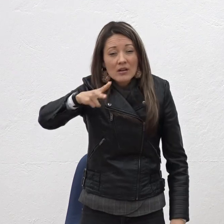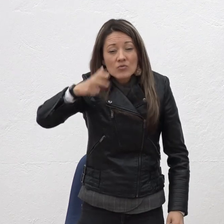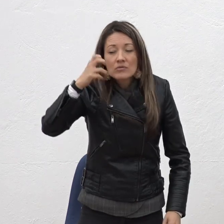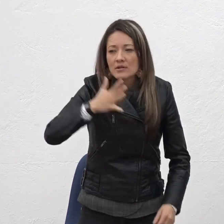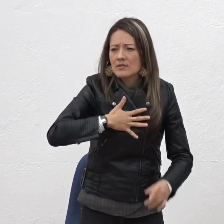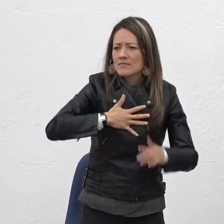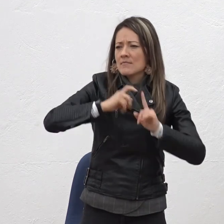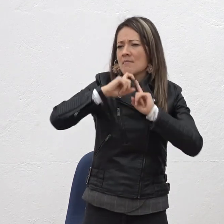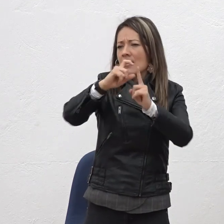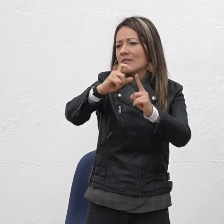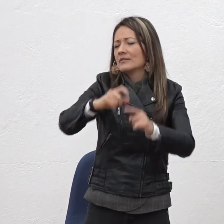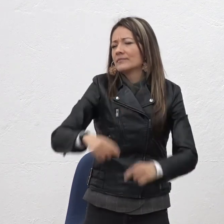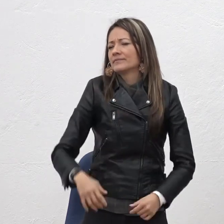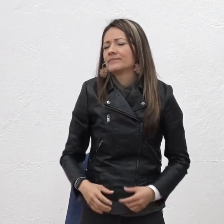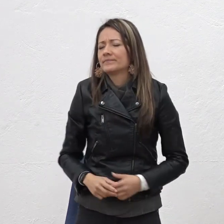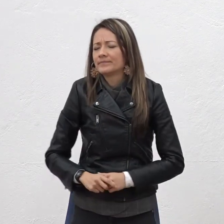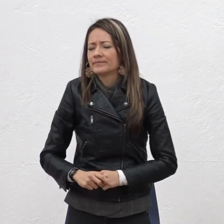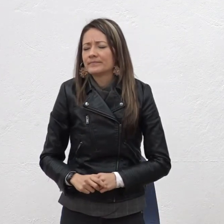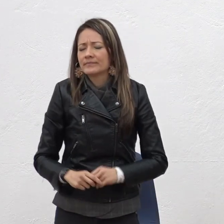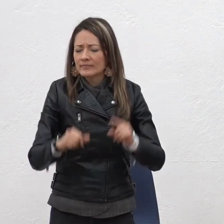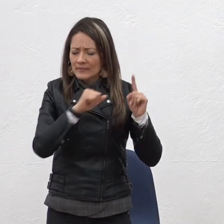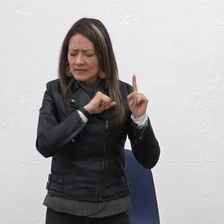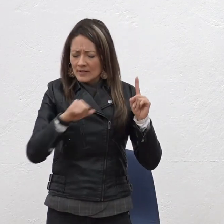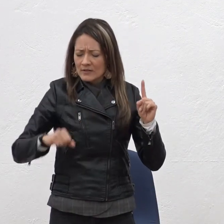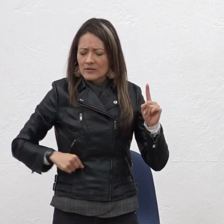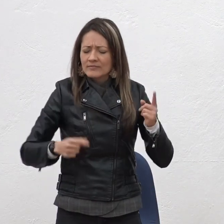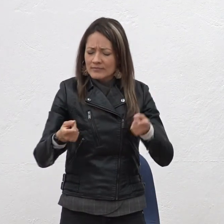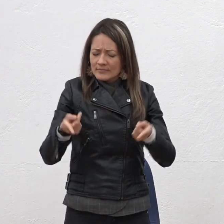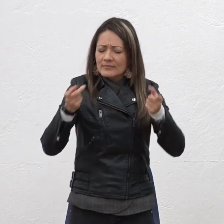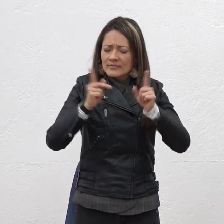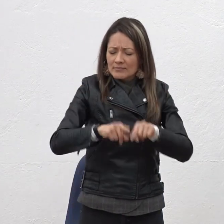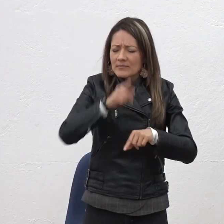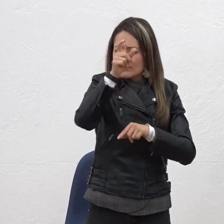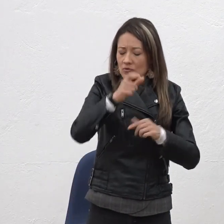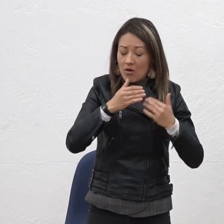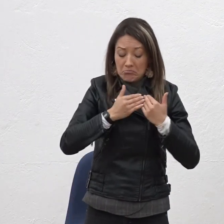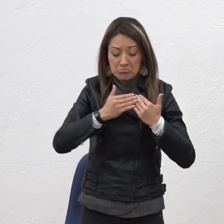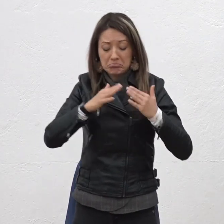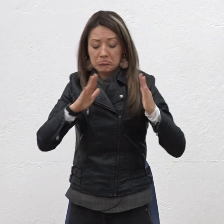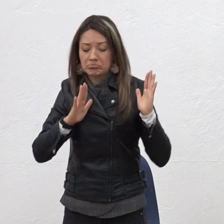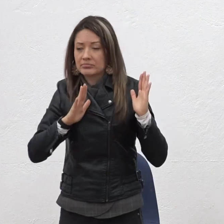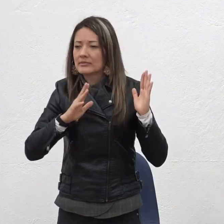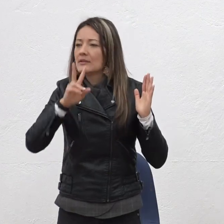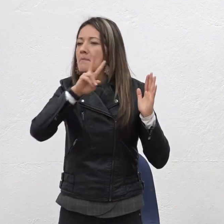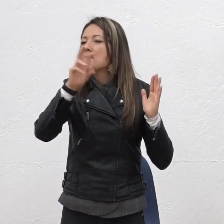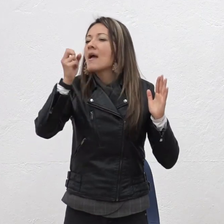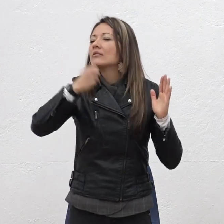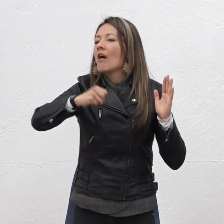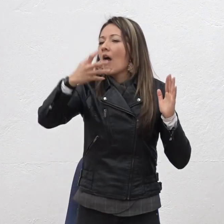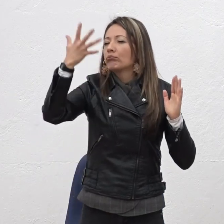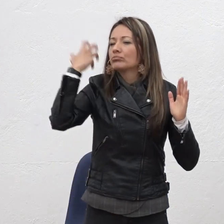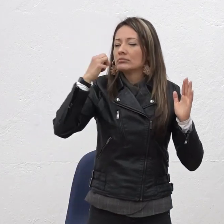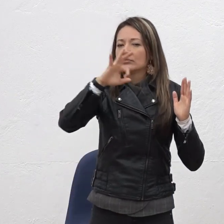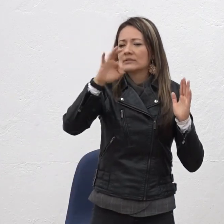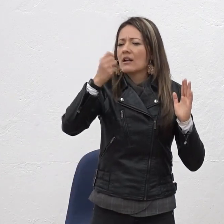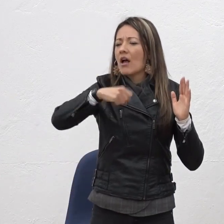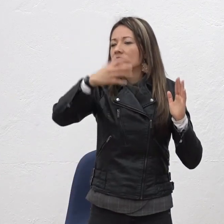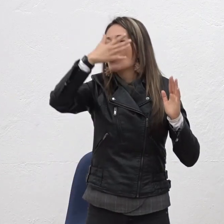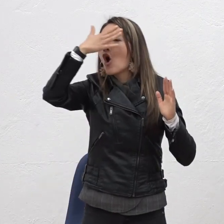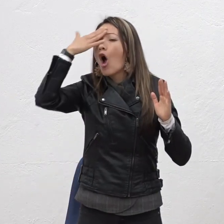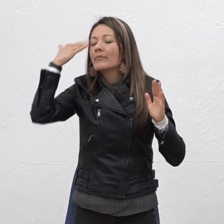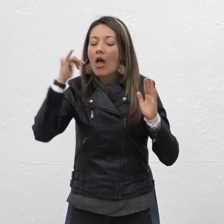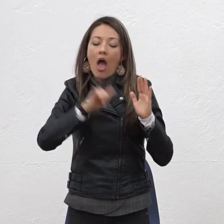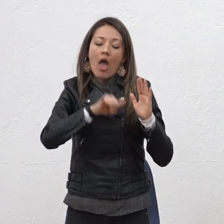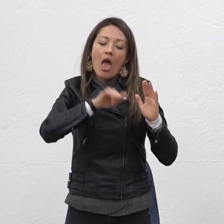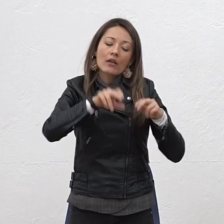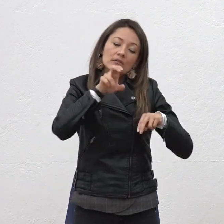mis palabras. Señor, por aquel que te abrió las puertas hace 20 años y se olvidó se quedó